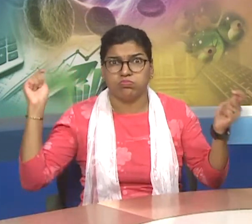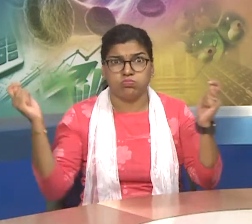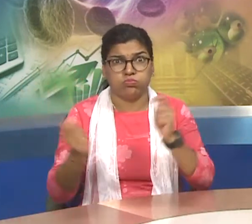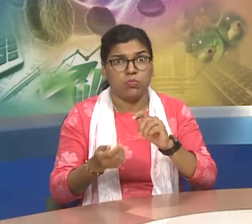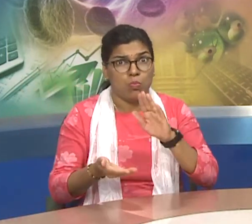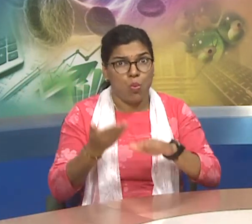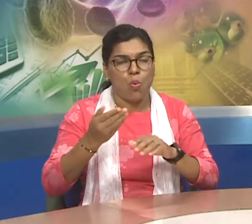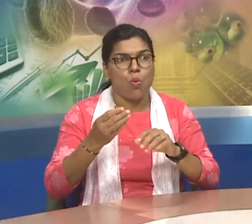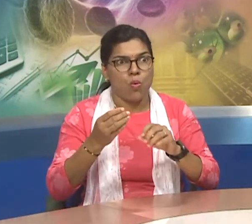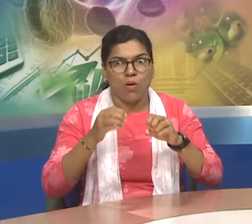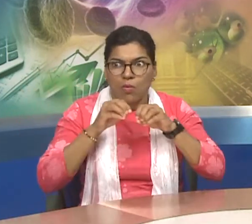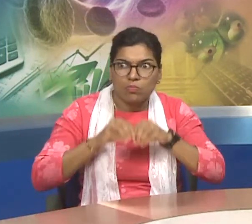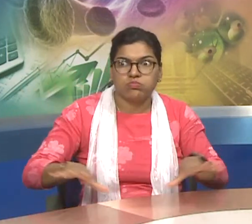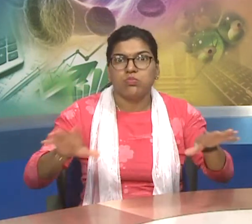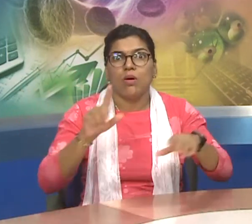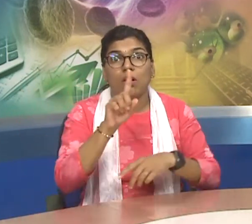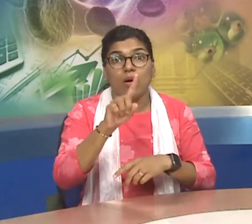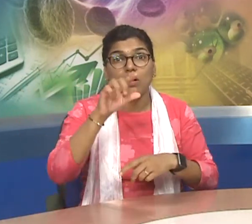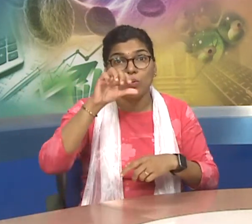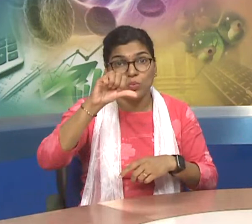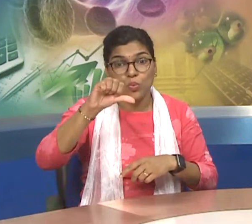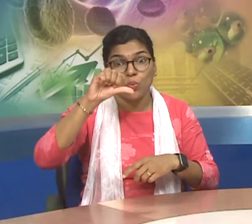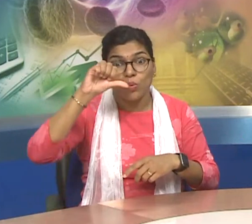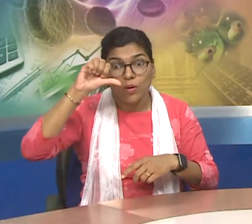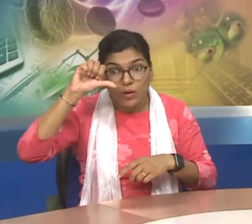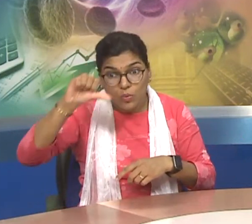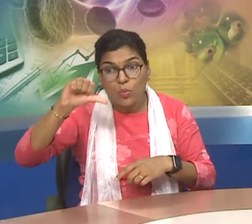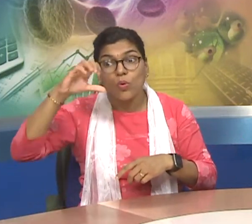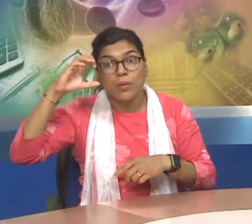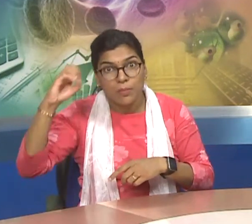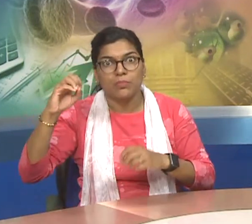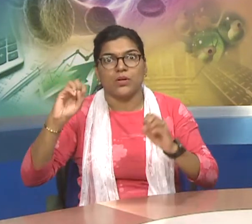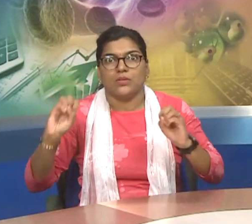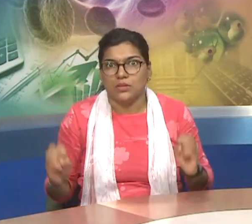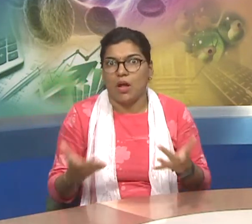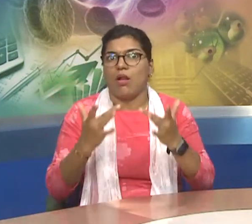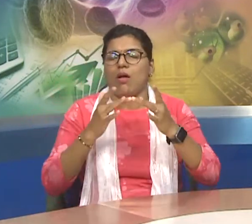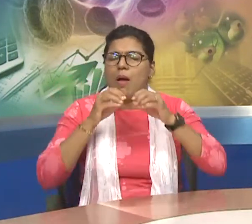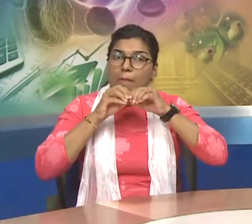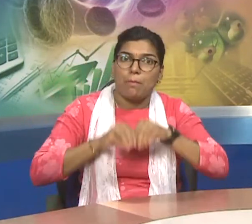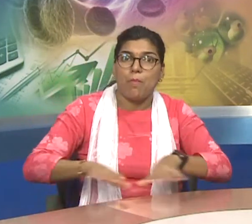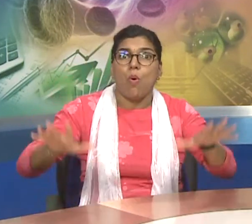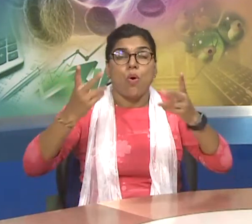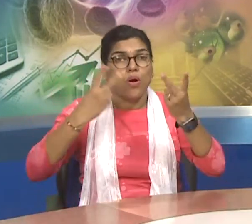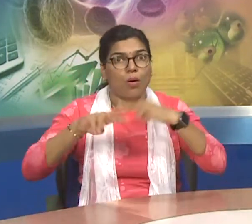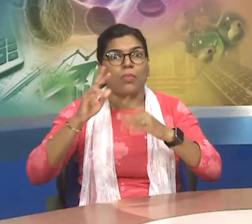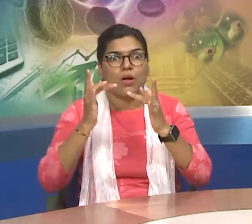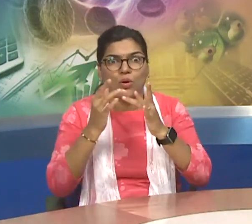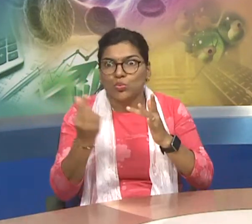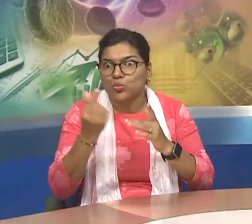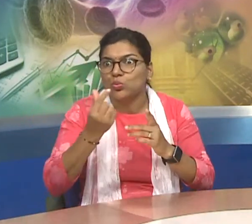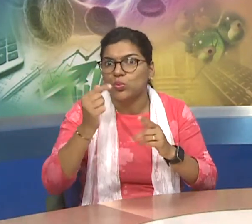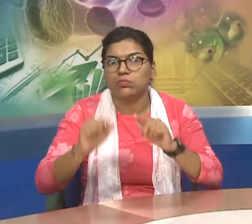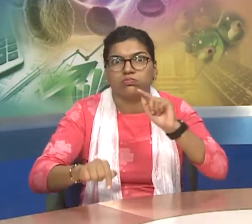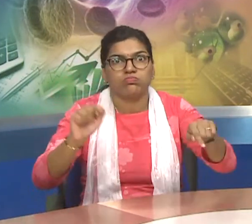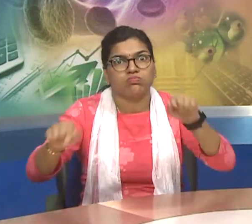then slowly it gained popularity only in the mid 1990s. It